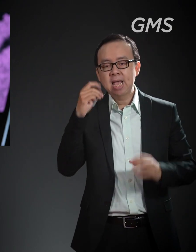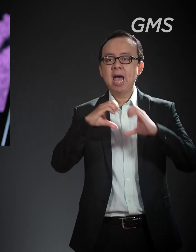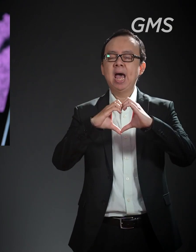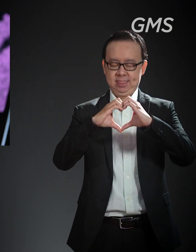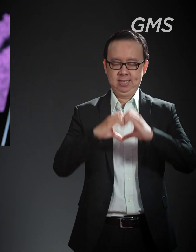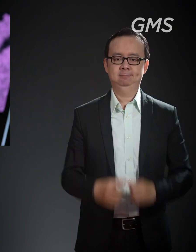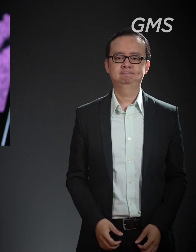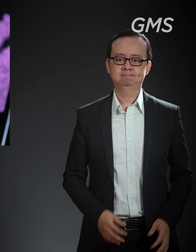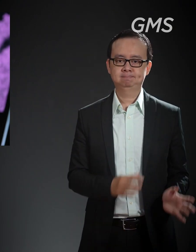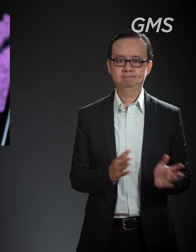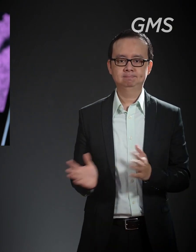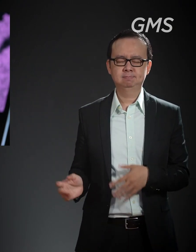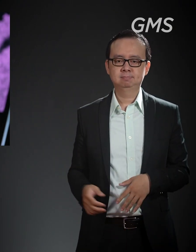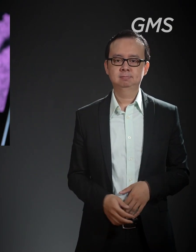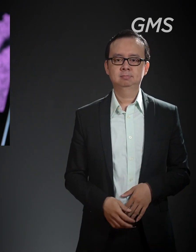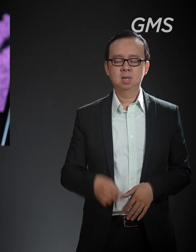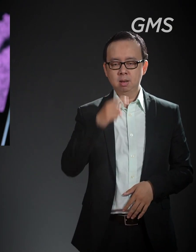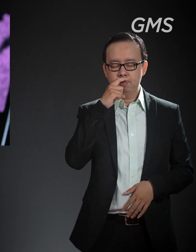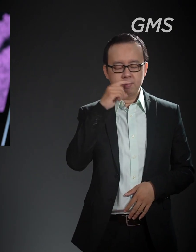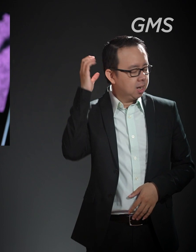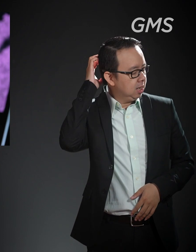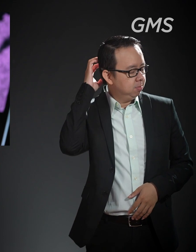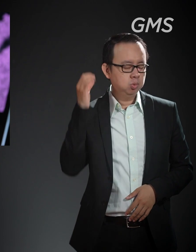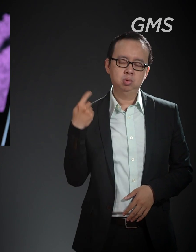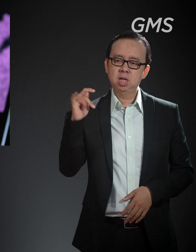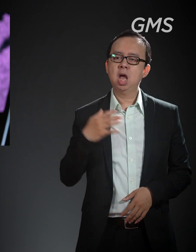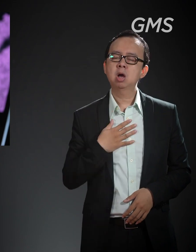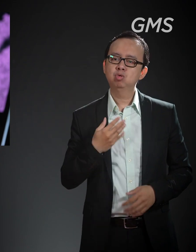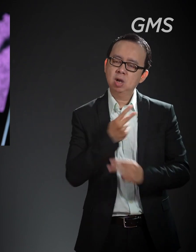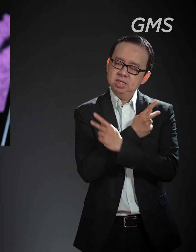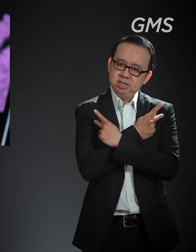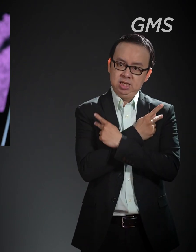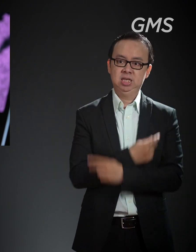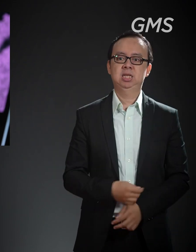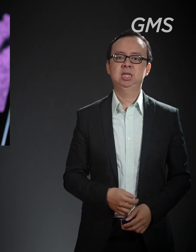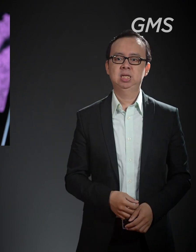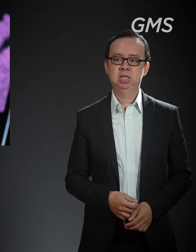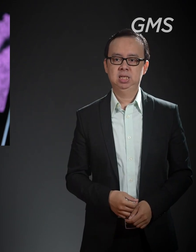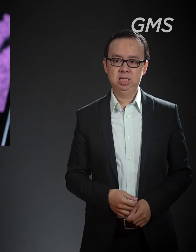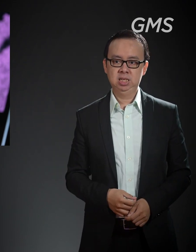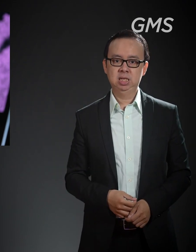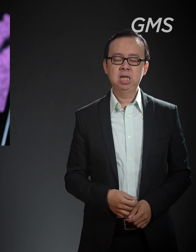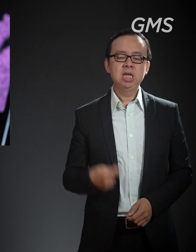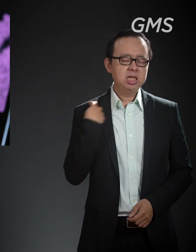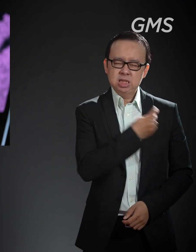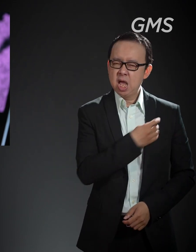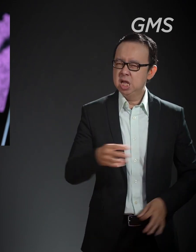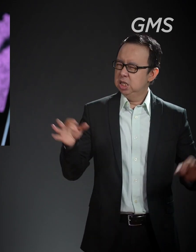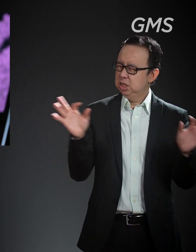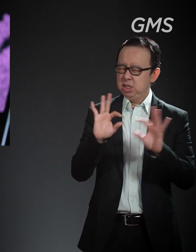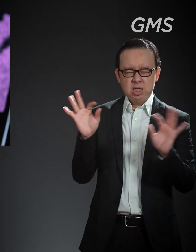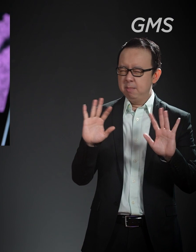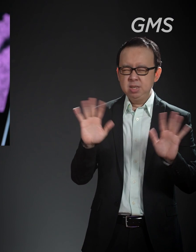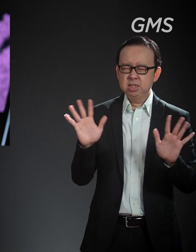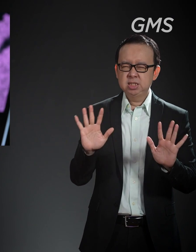Saudara yang saya kasihi, Tuhan ajari kita bahwa kita tidak bisa mencintai Tuhan